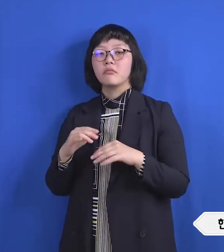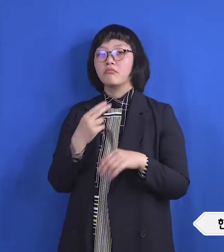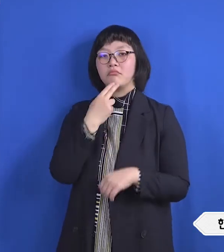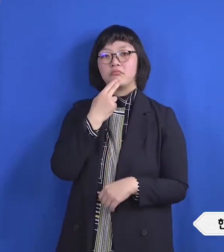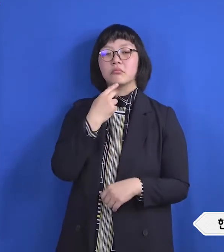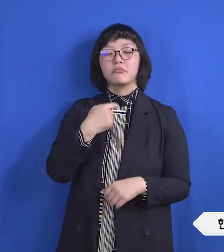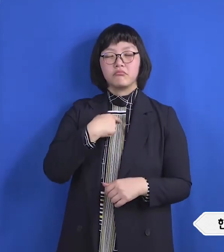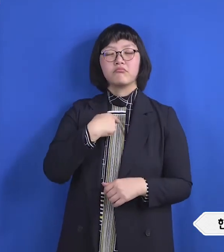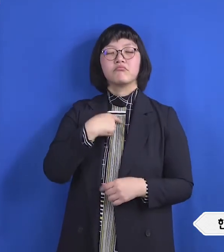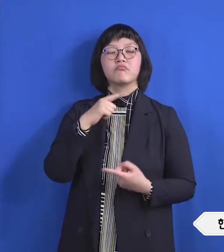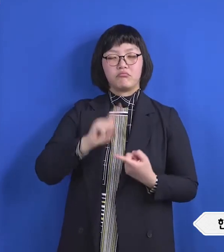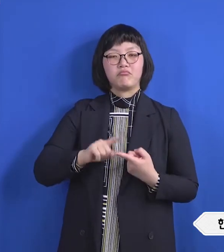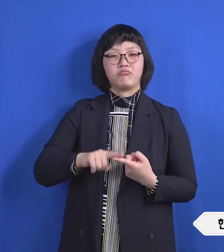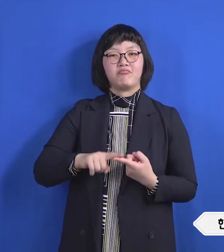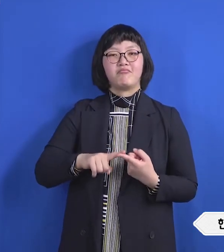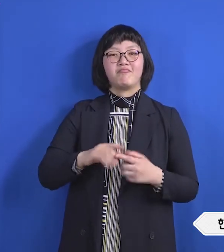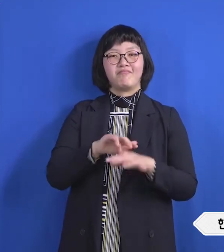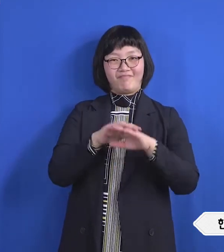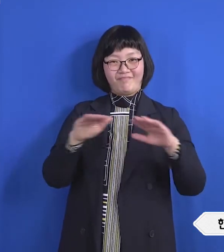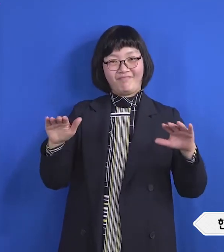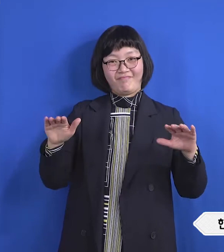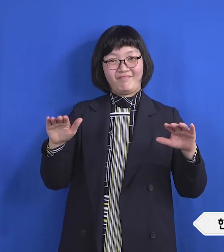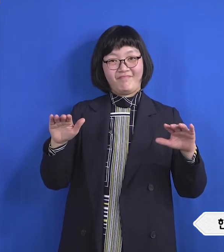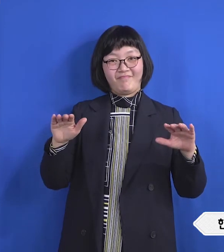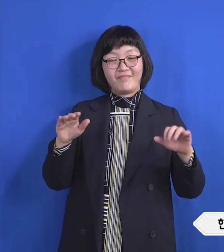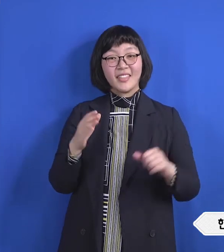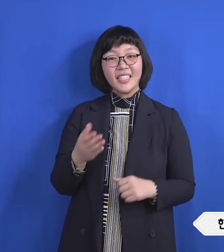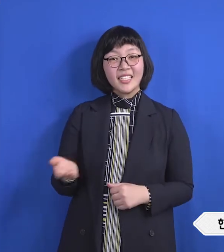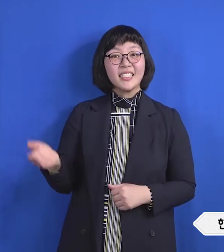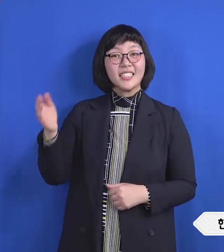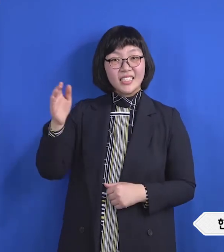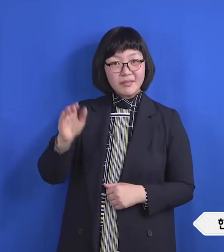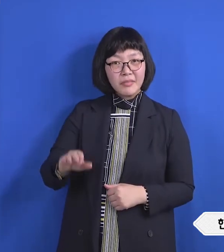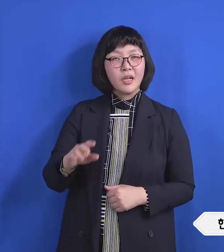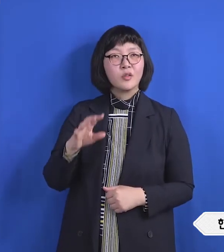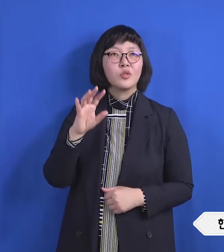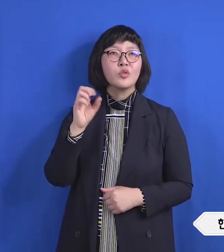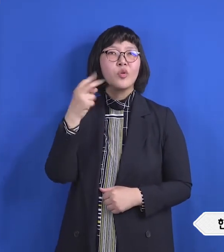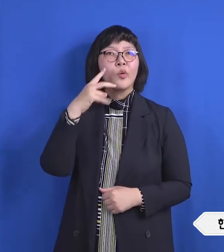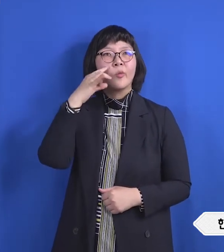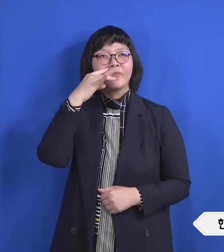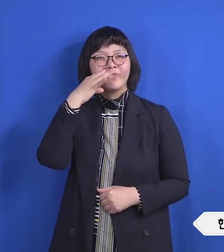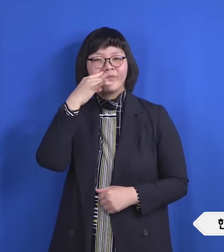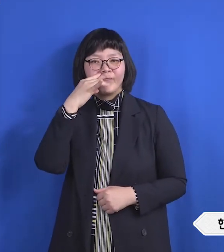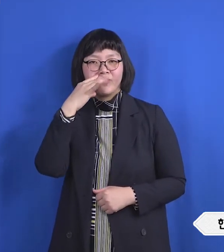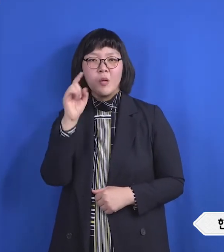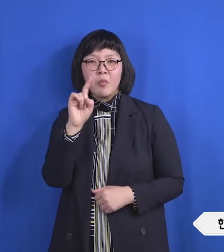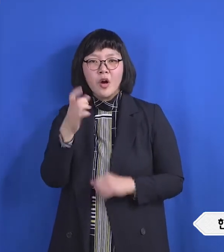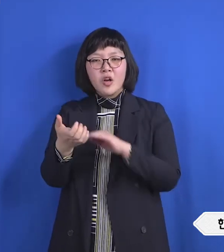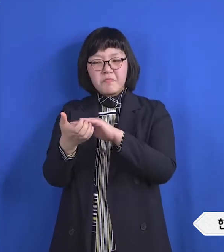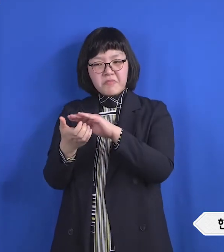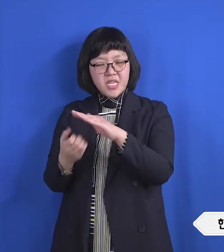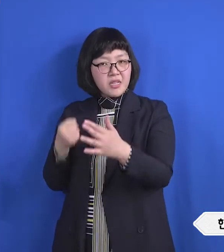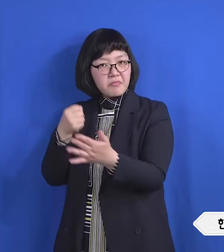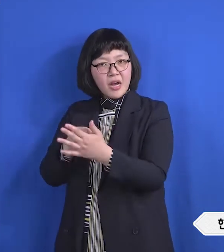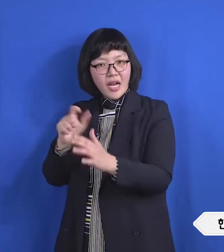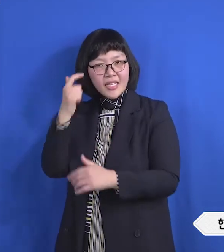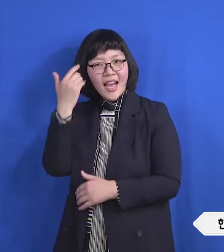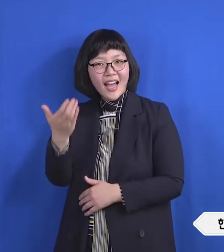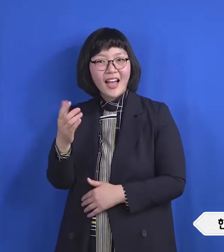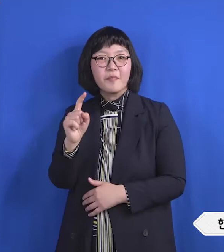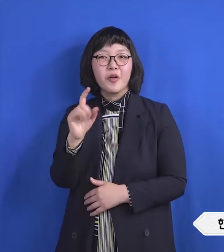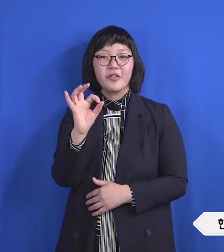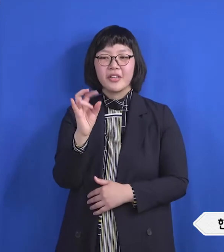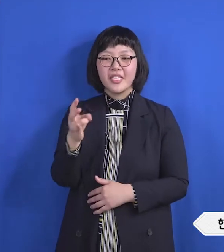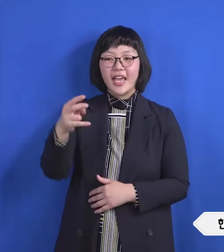것이지요. 그런데 여기에서 이제 예정론에 대한 질문이 나올 수가 있습니다. 하나님이